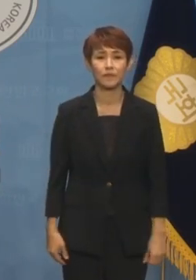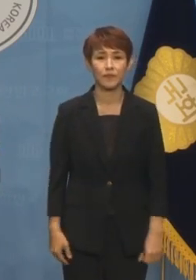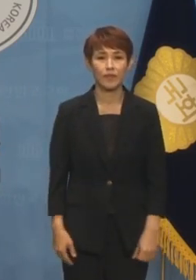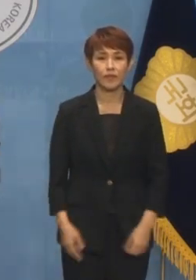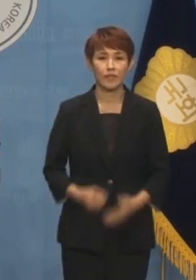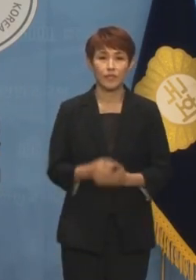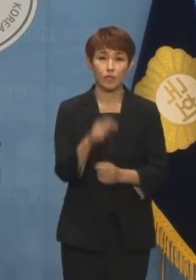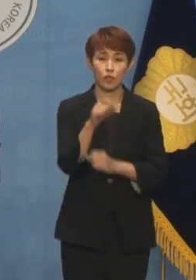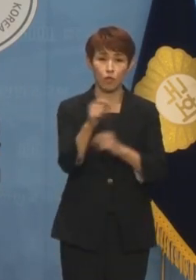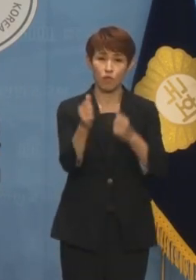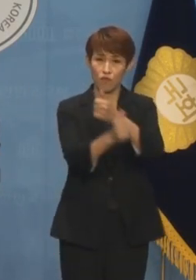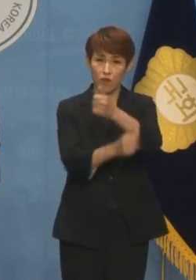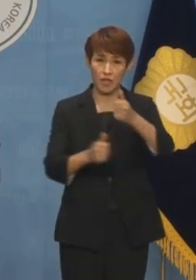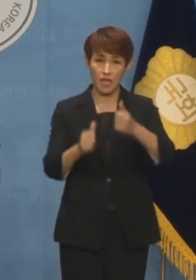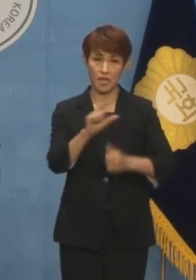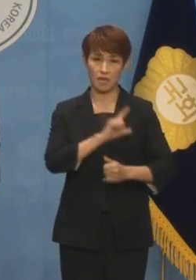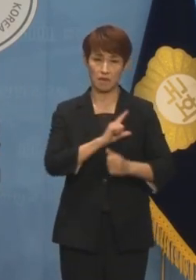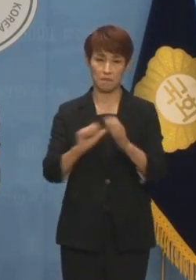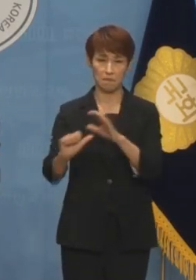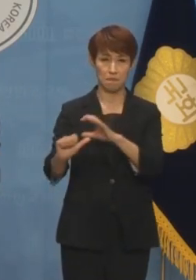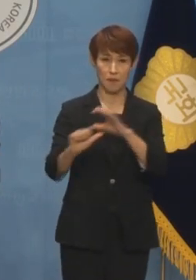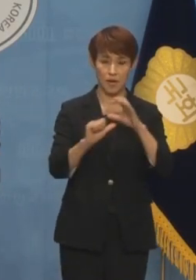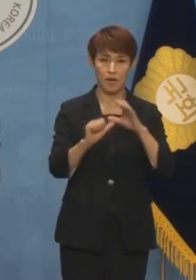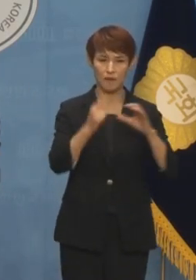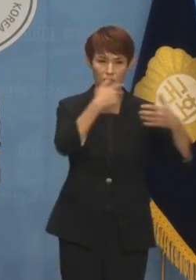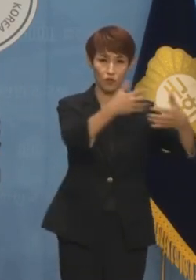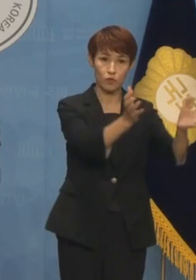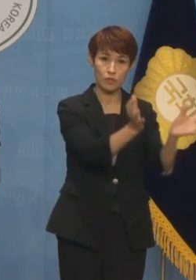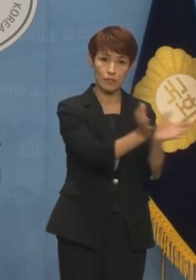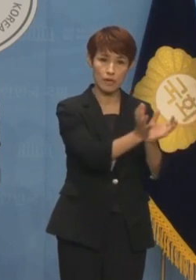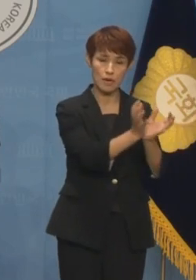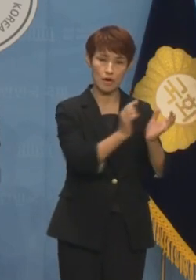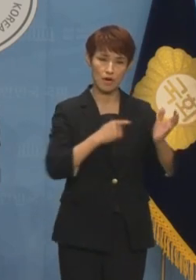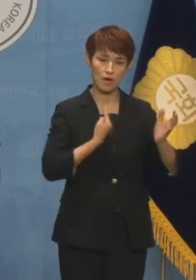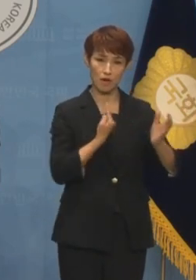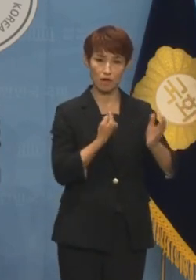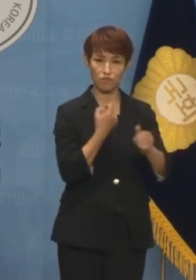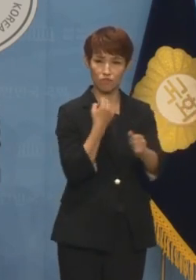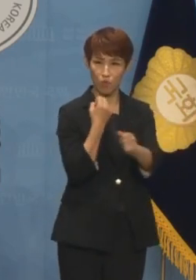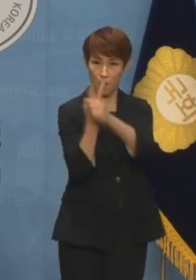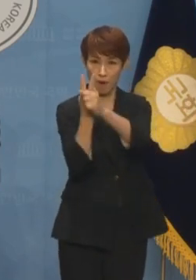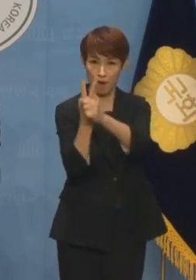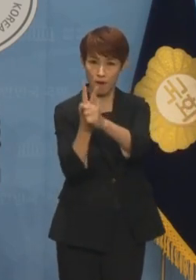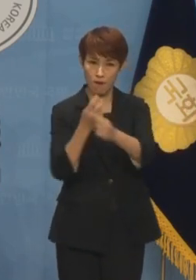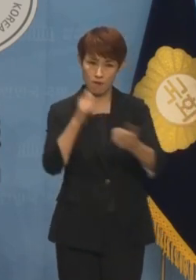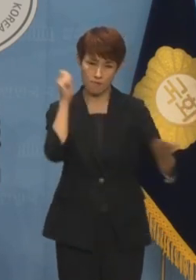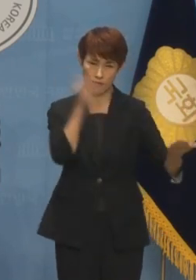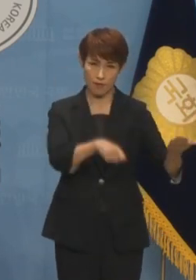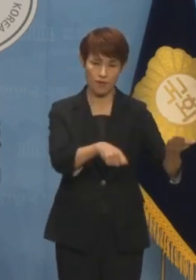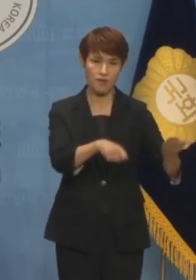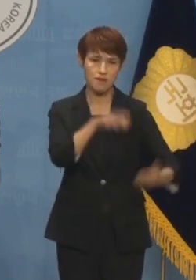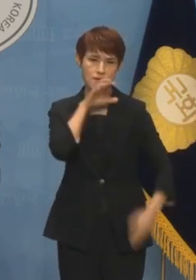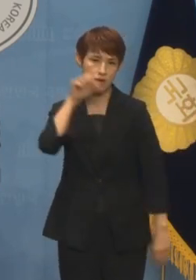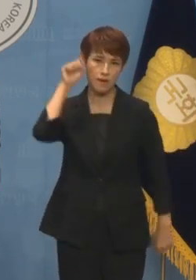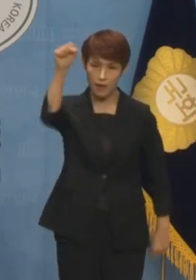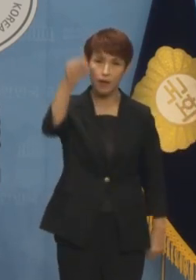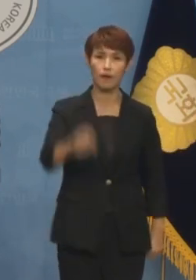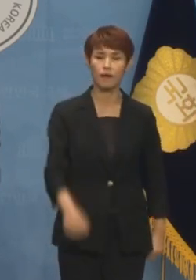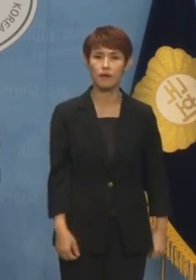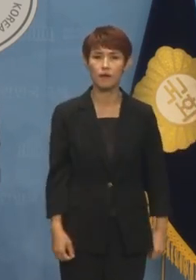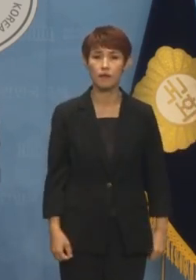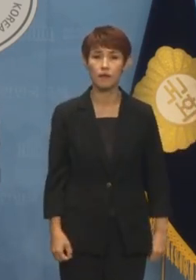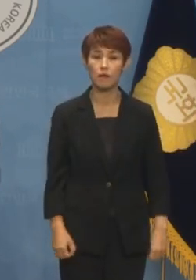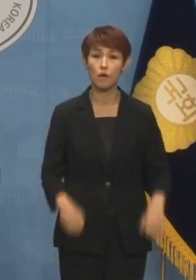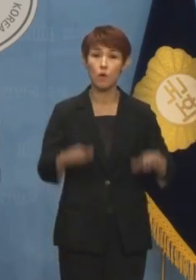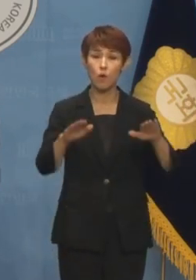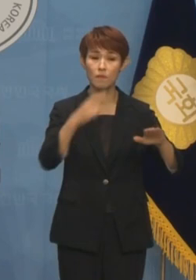정무위원회 이름으로 빙자한 민주당의 단독 고발건 의결 강력 규탄합니다.